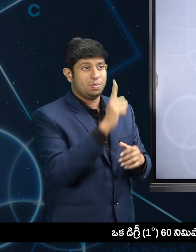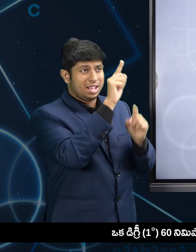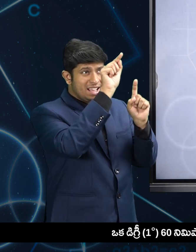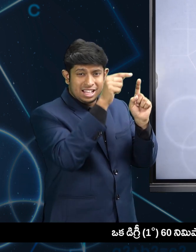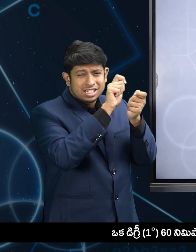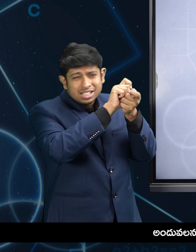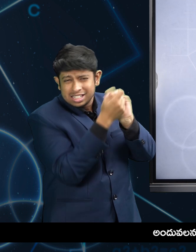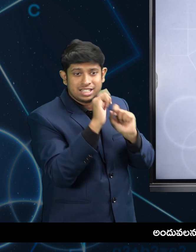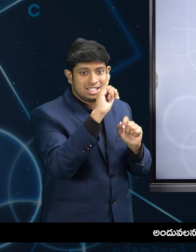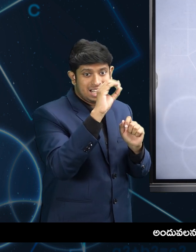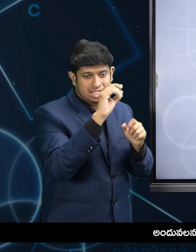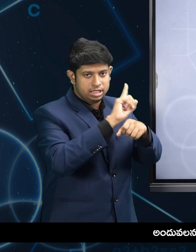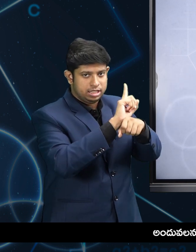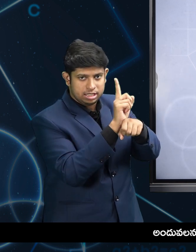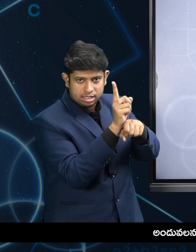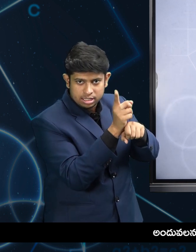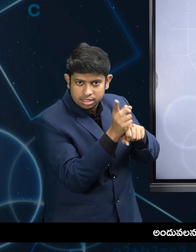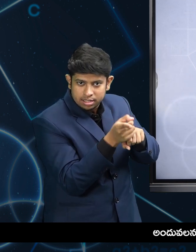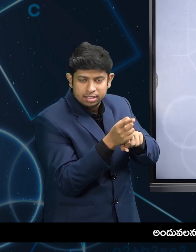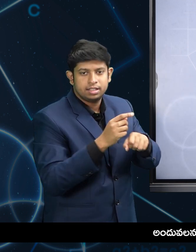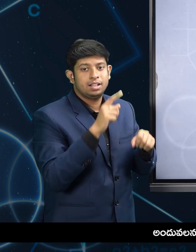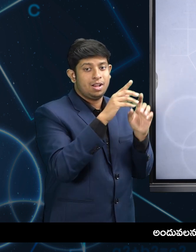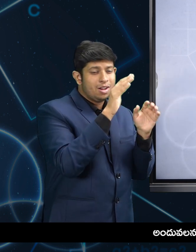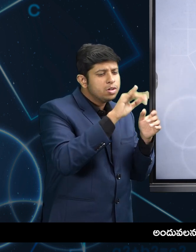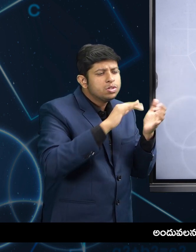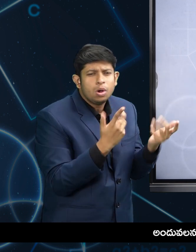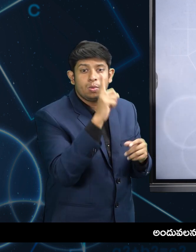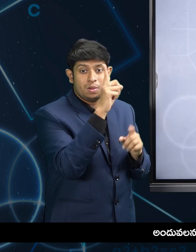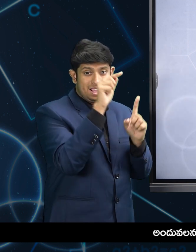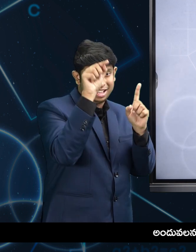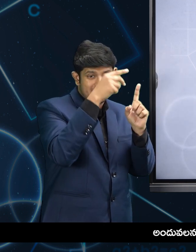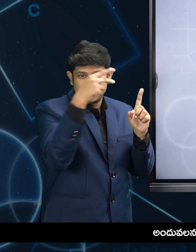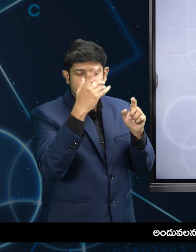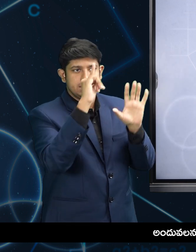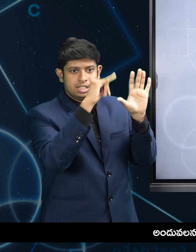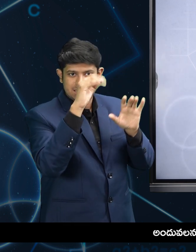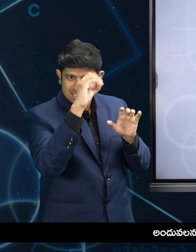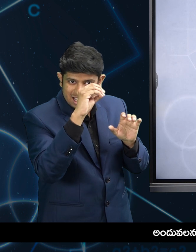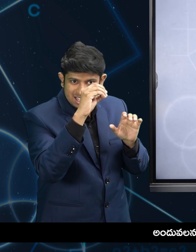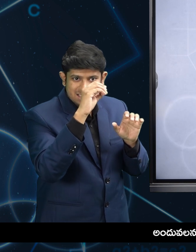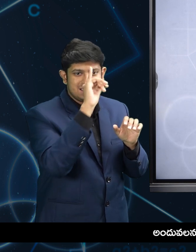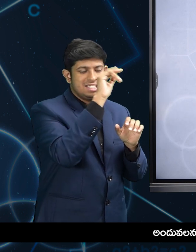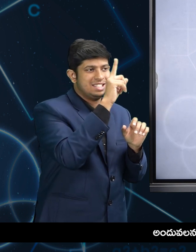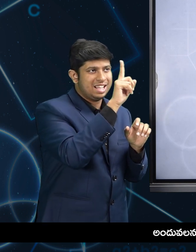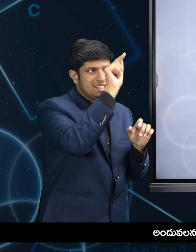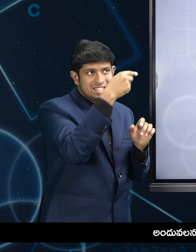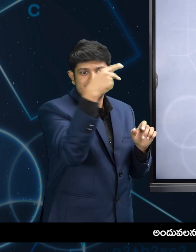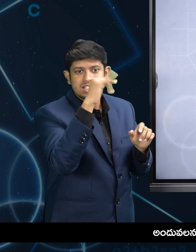విభజించబడింది. అందువలన 1 డిగ్రీ = 60 నిమిషాలు మరియు 1